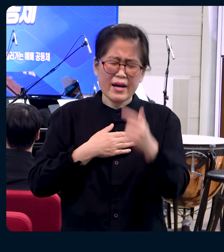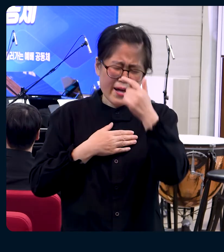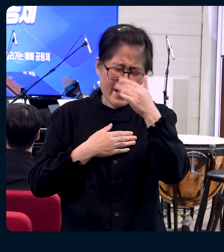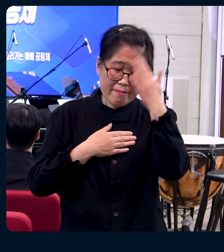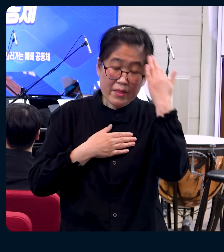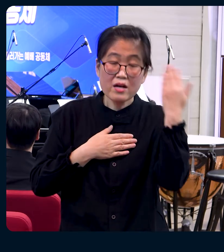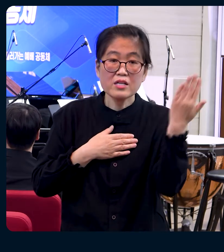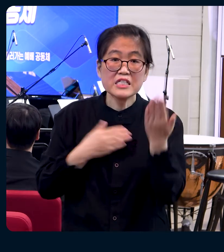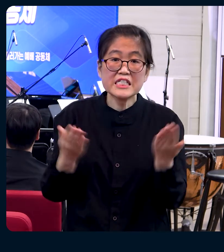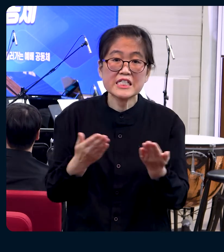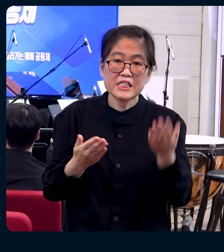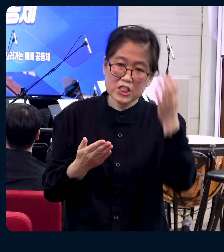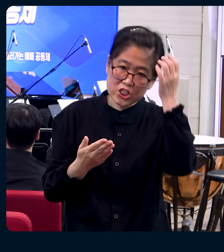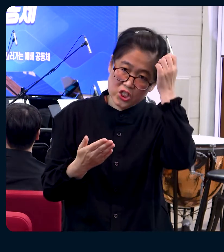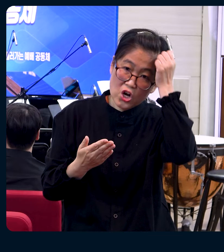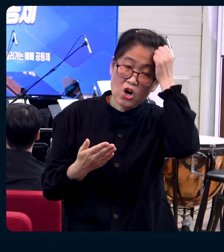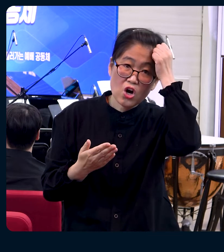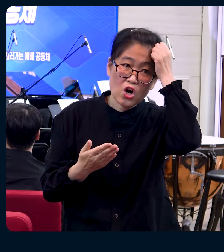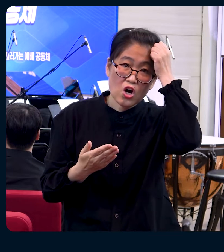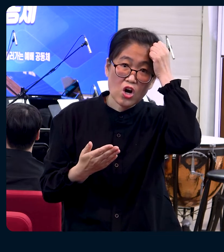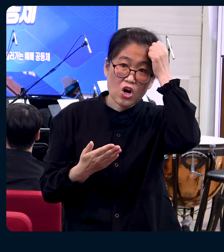내가 옛일을 기억합니다.